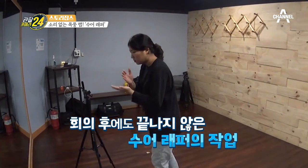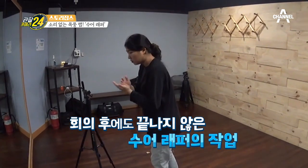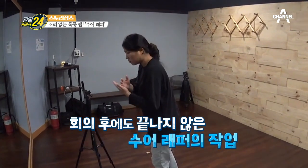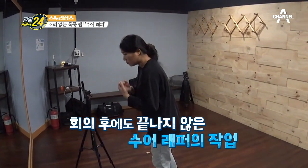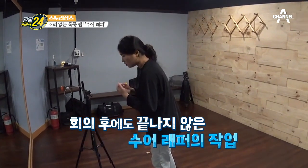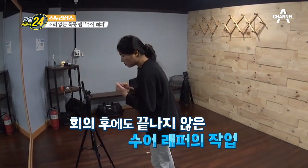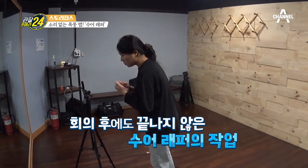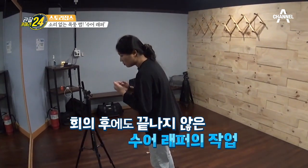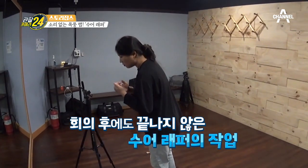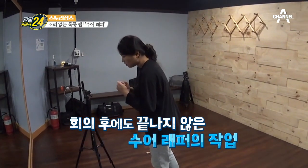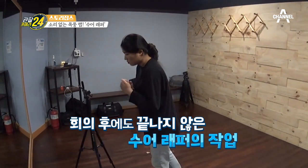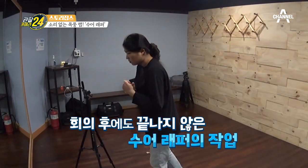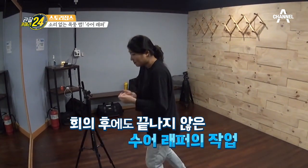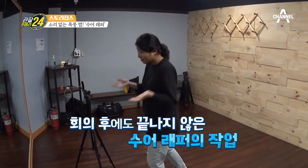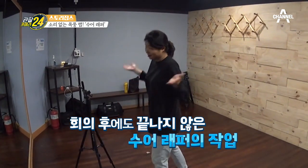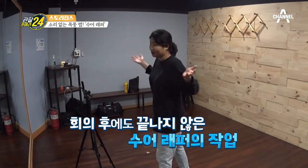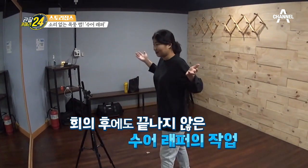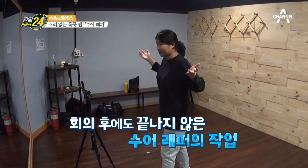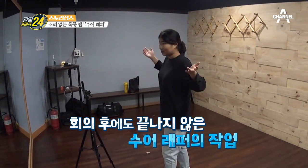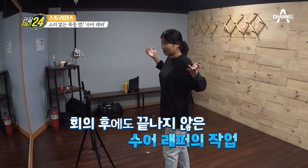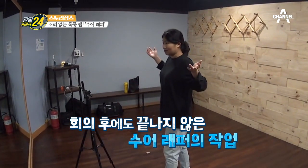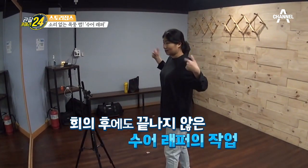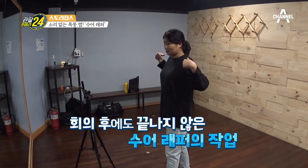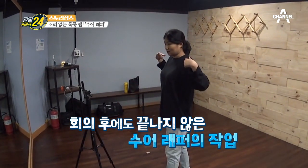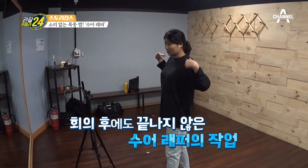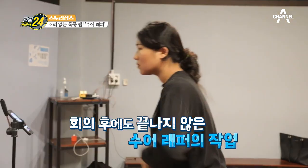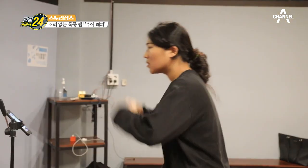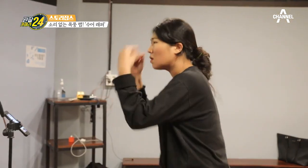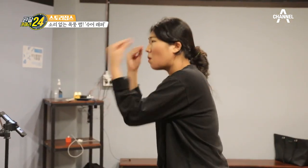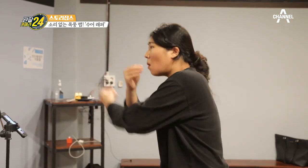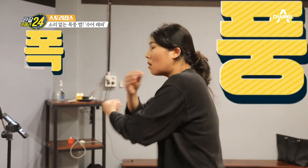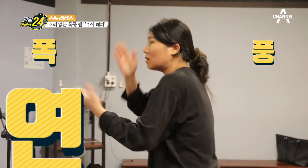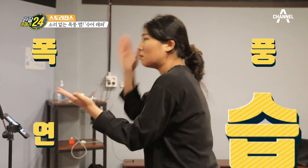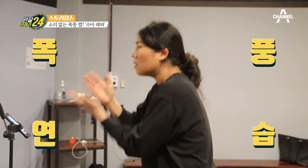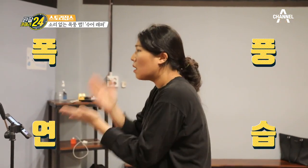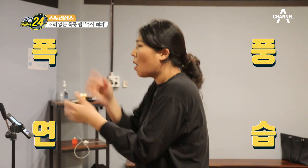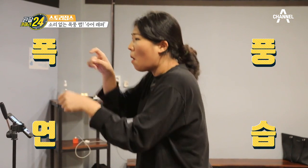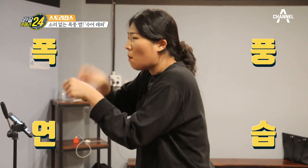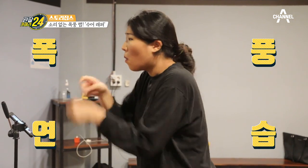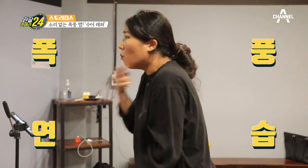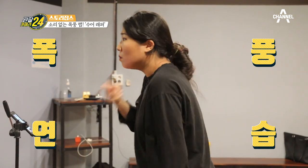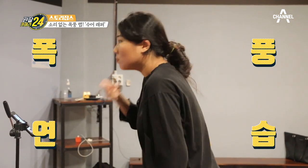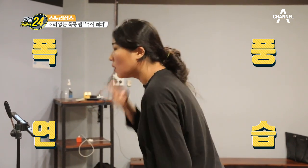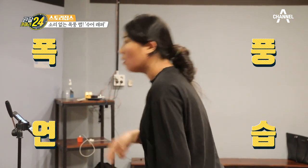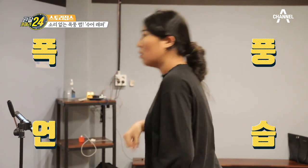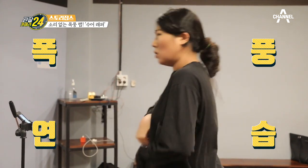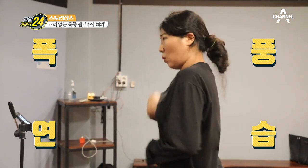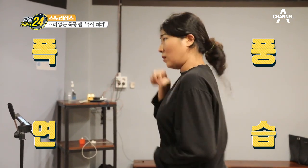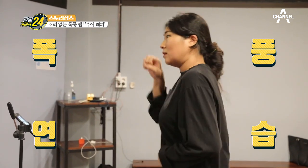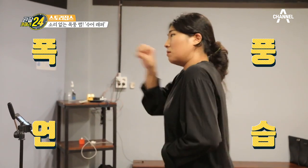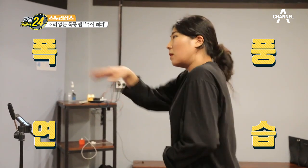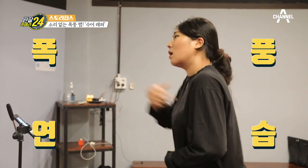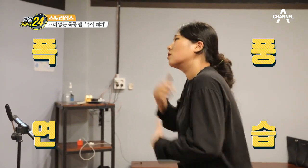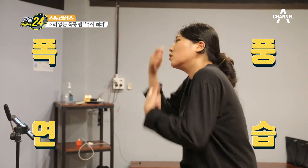성인보다 훨씬 많이 연습해도 실수를 피해가기 어려운 것이 현실. 그래서 그녀는 매일같이 음악에